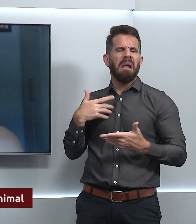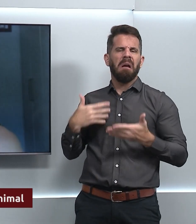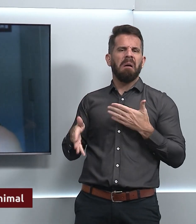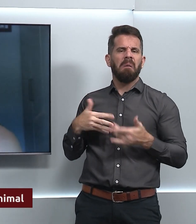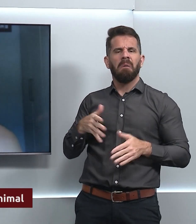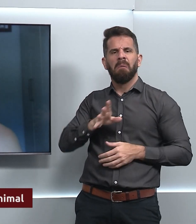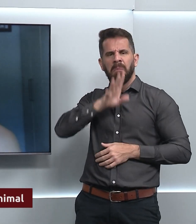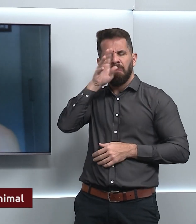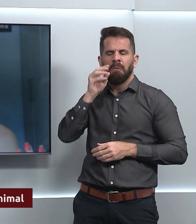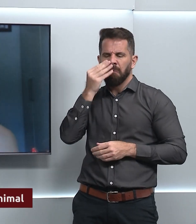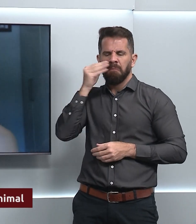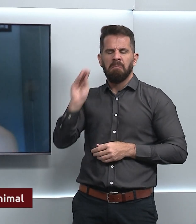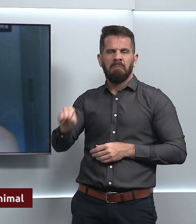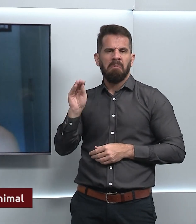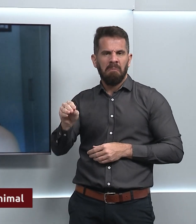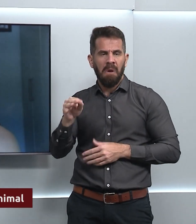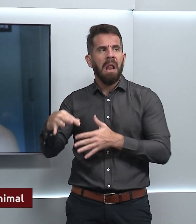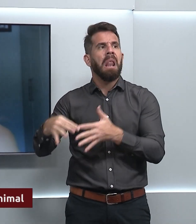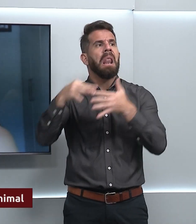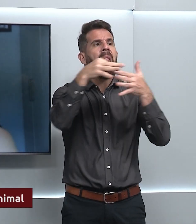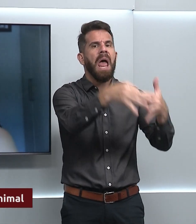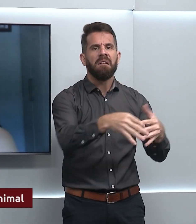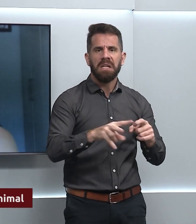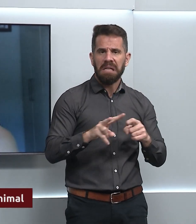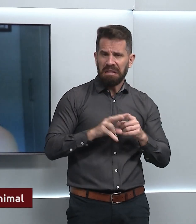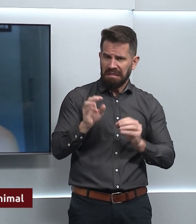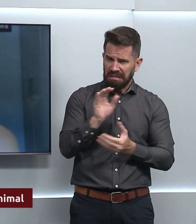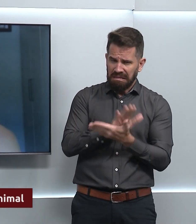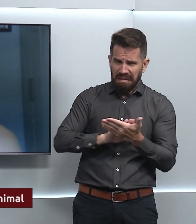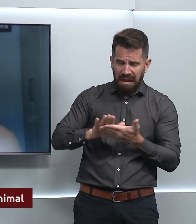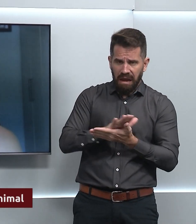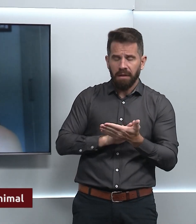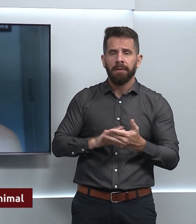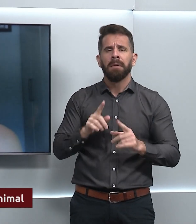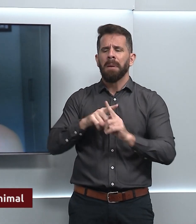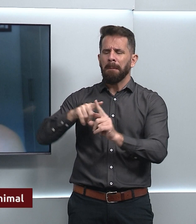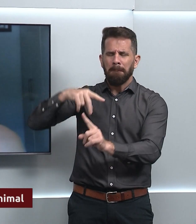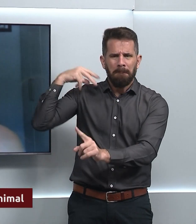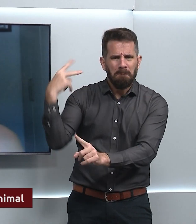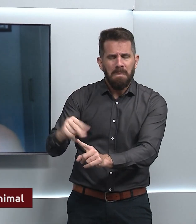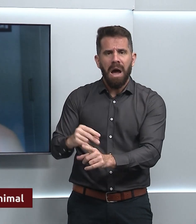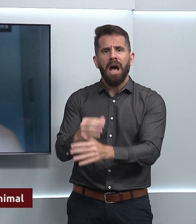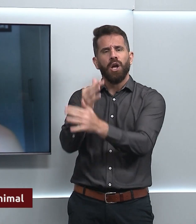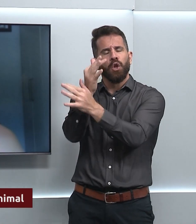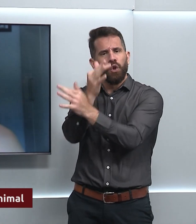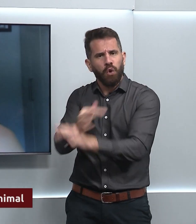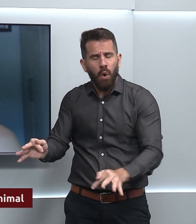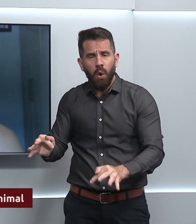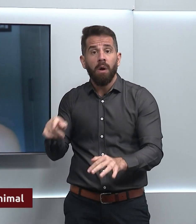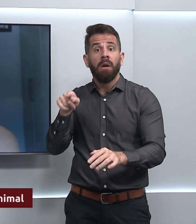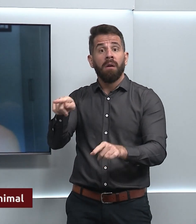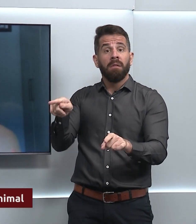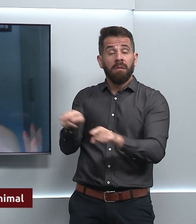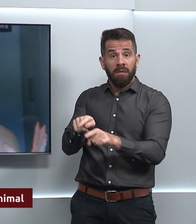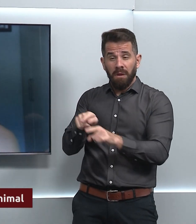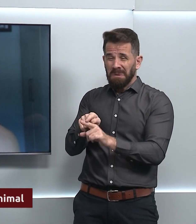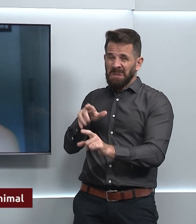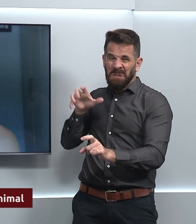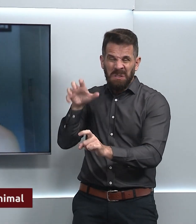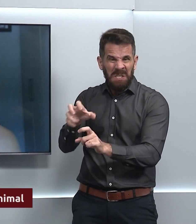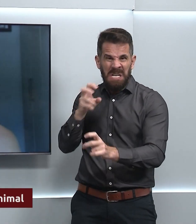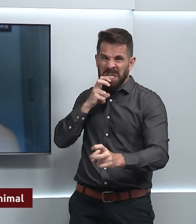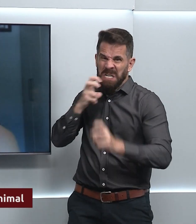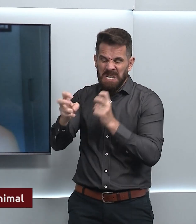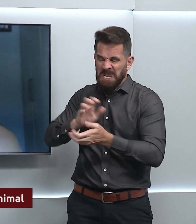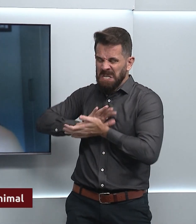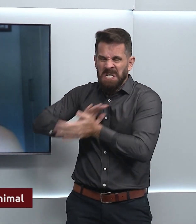veterinário, é considerado maus tratos. Além do espancamento, dor física, dor psicológica também é considerado maus tratos.